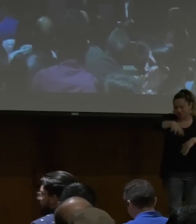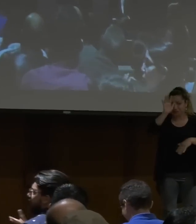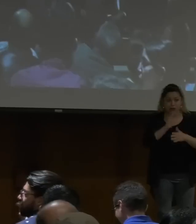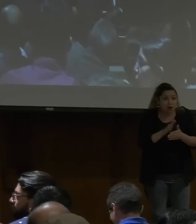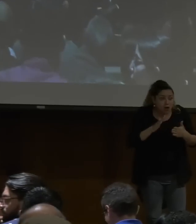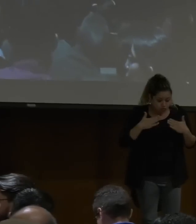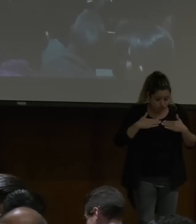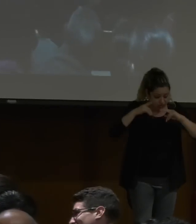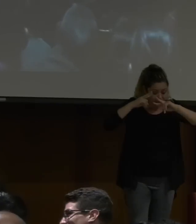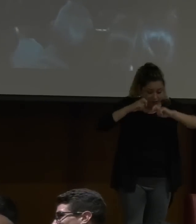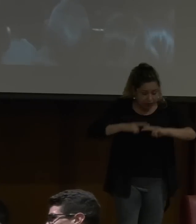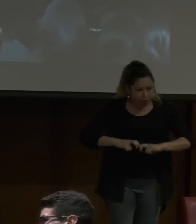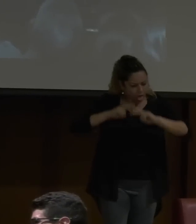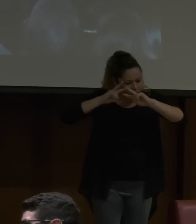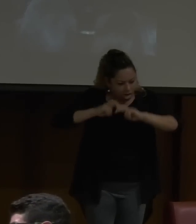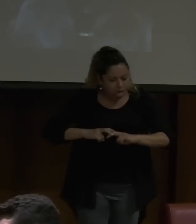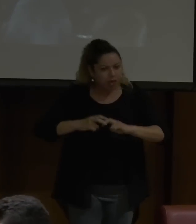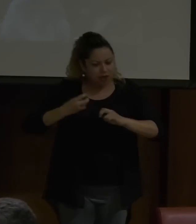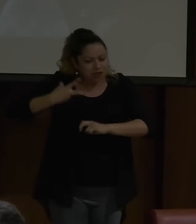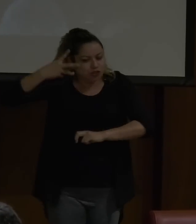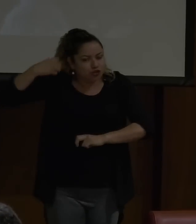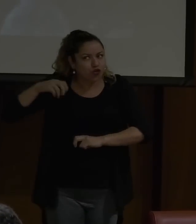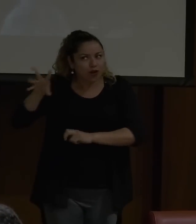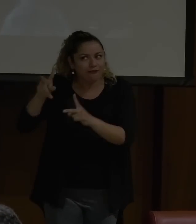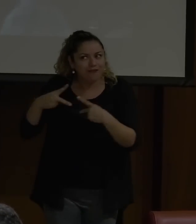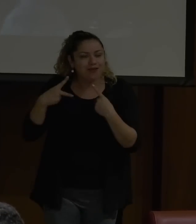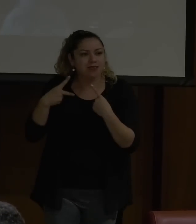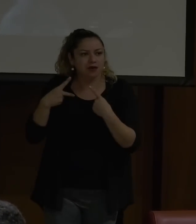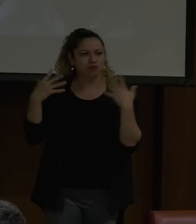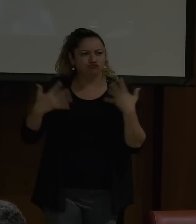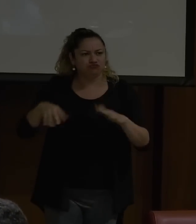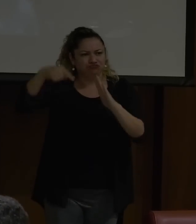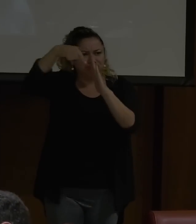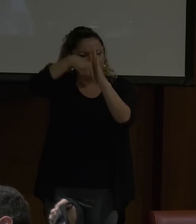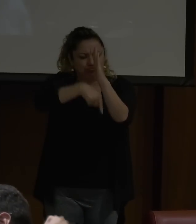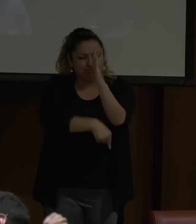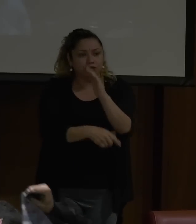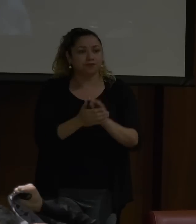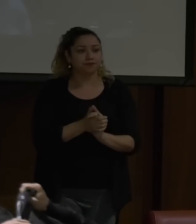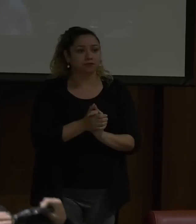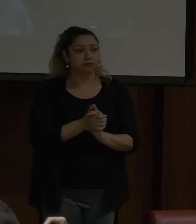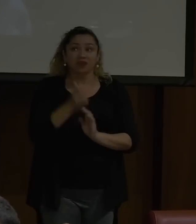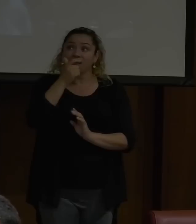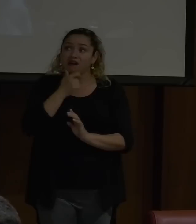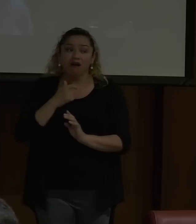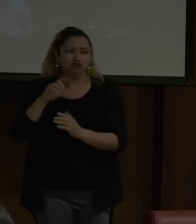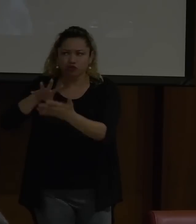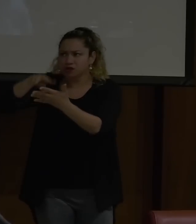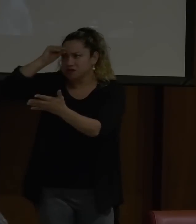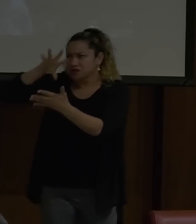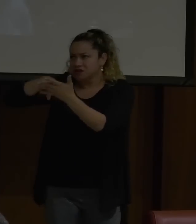como escritor, toda una historia dramática importantísima. Uno de los hombres que más me ha enseñado a mí, porque